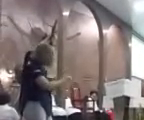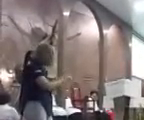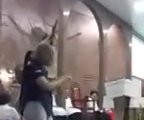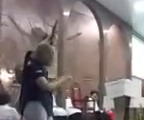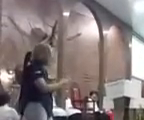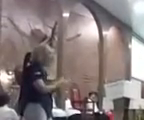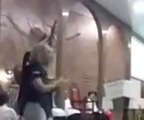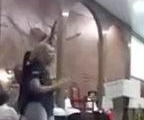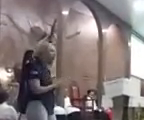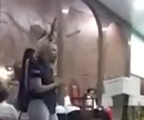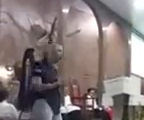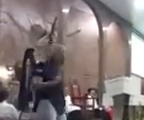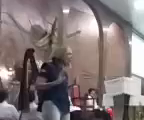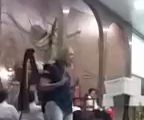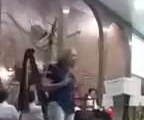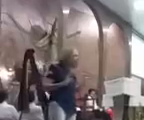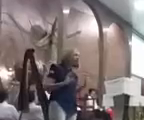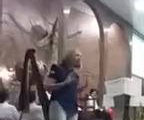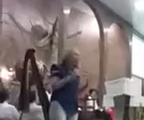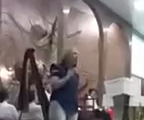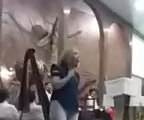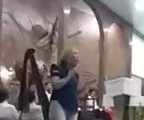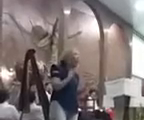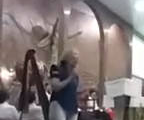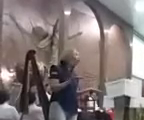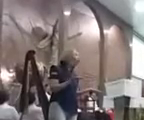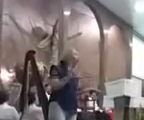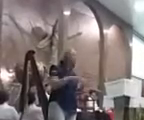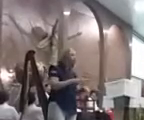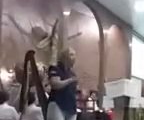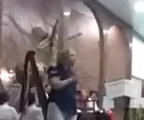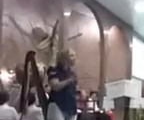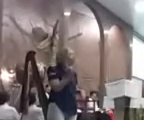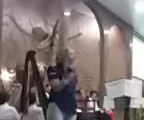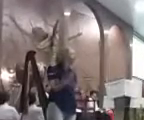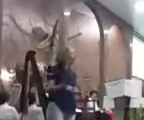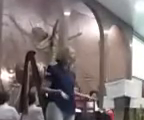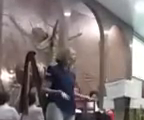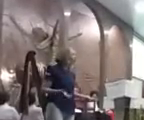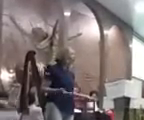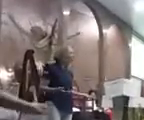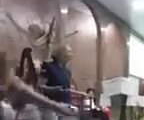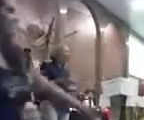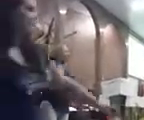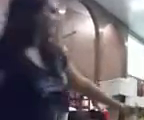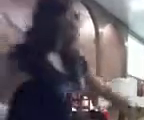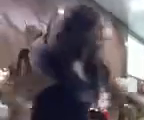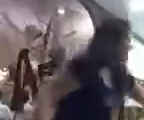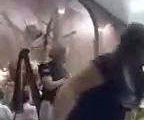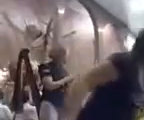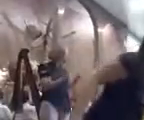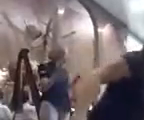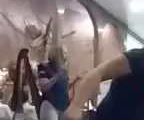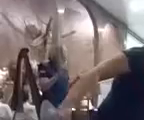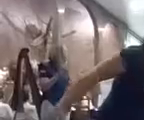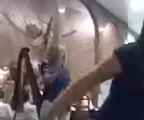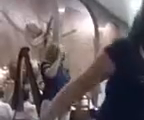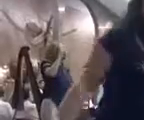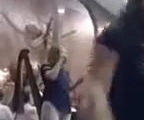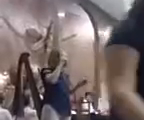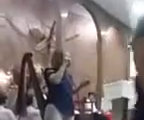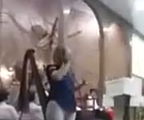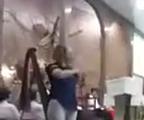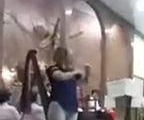estar há 1000 anos aqui. Mas o coração novo, a renovação na sua vida deve acontecer a cada